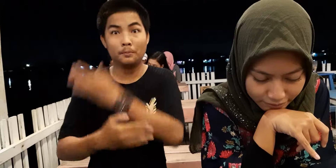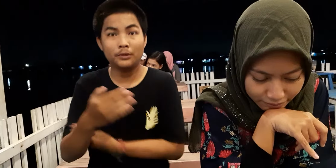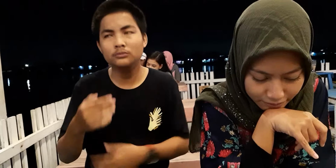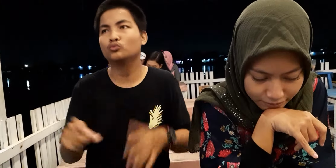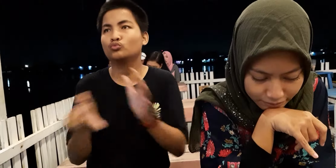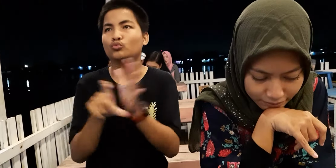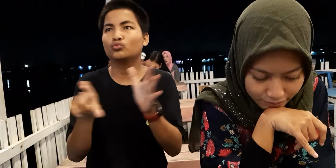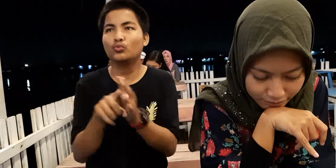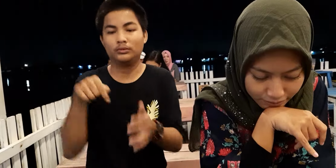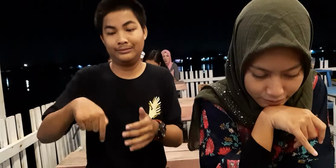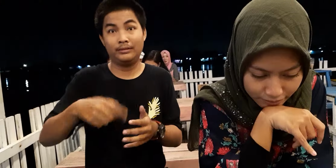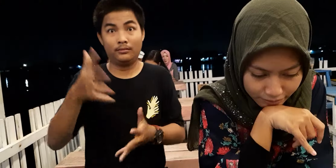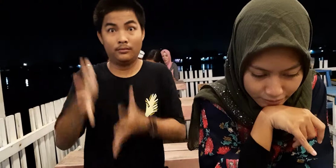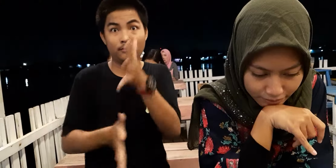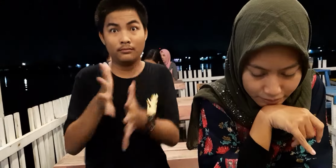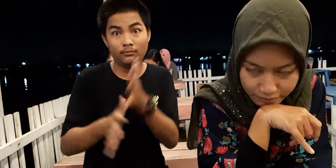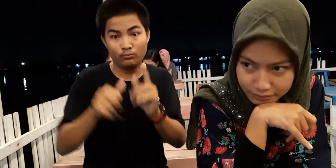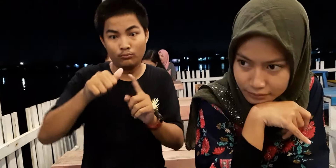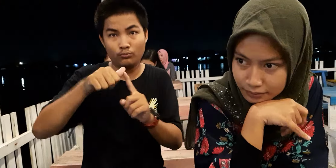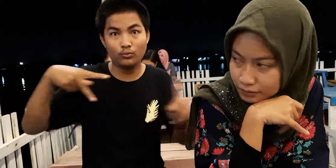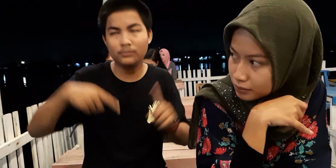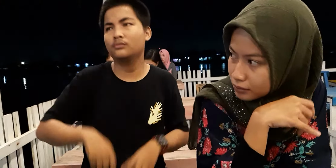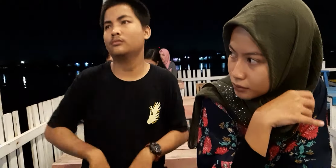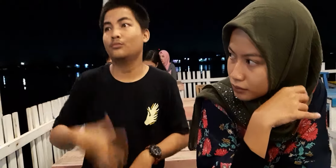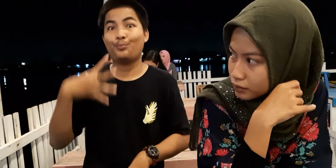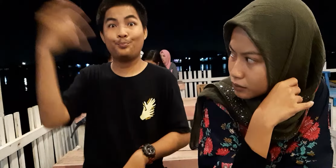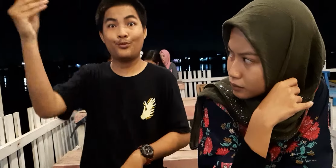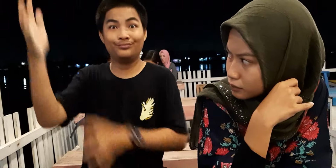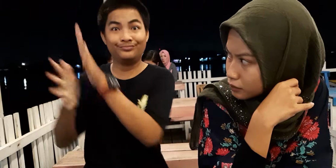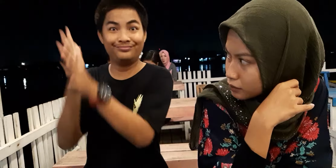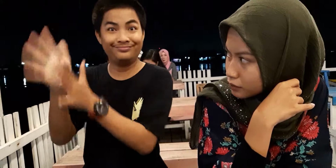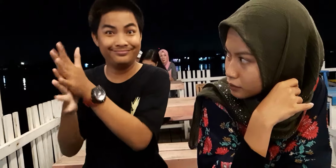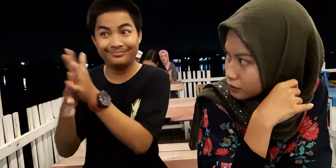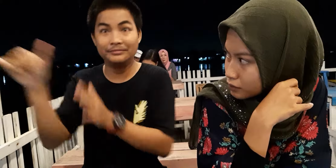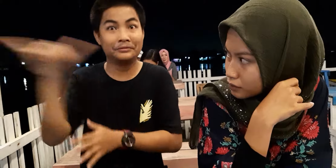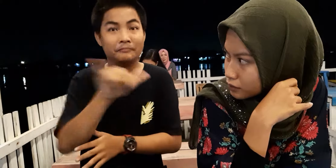Jadi Musri itu sosok yang sangat menginspirasi buat saya gitu.